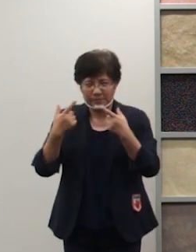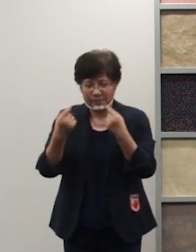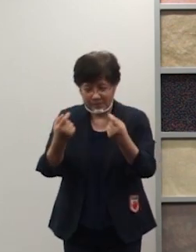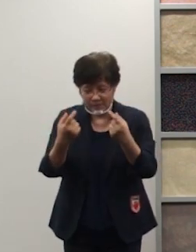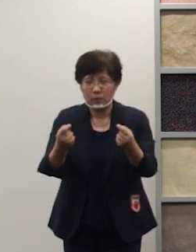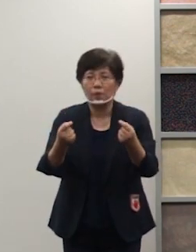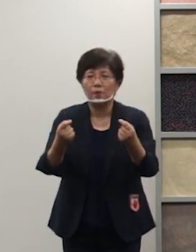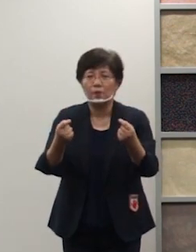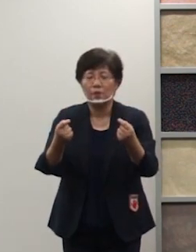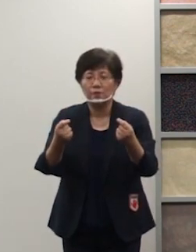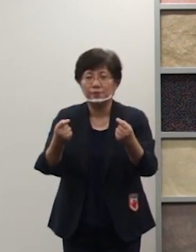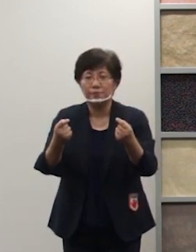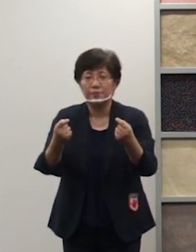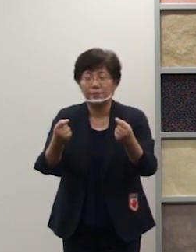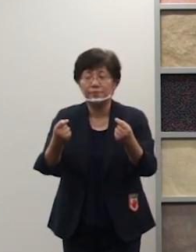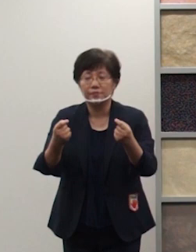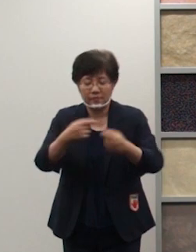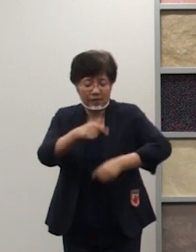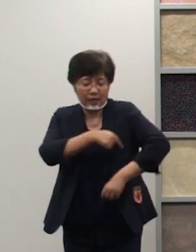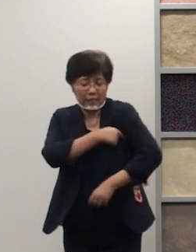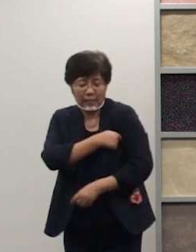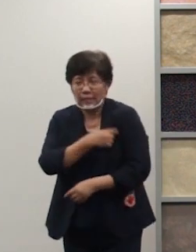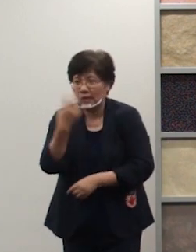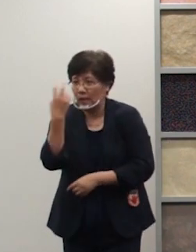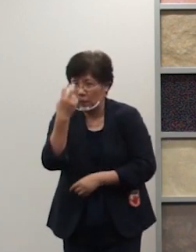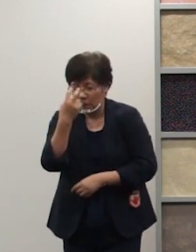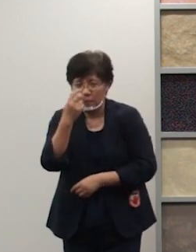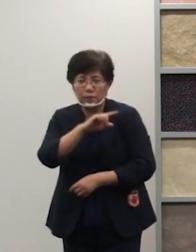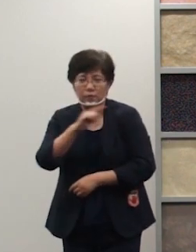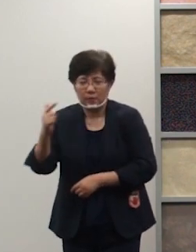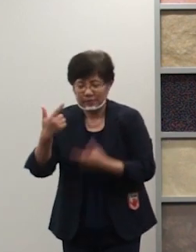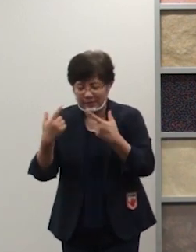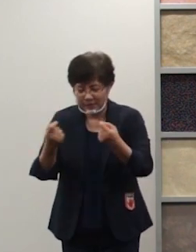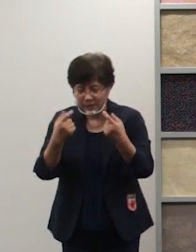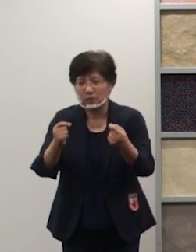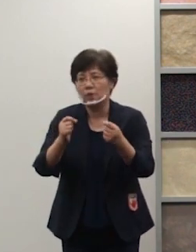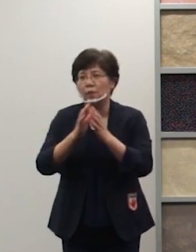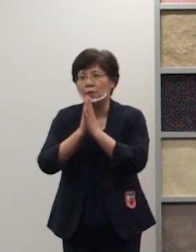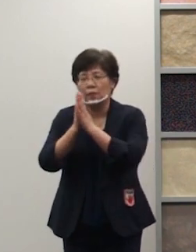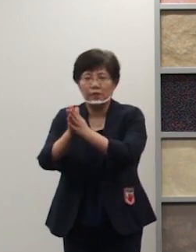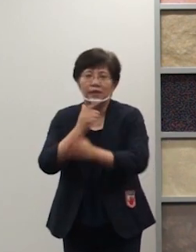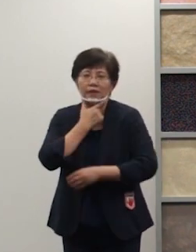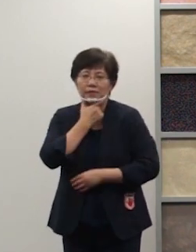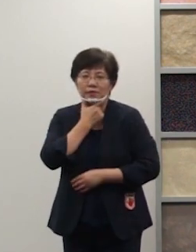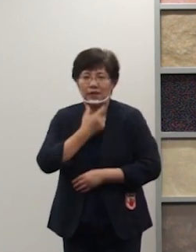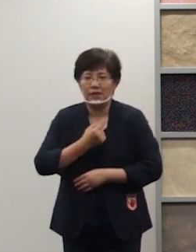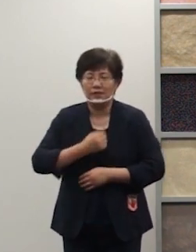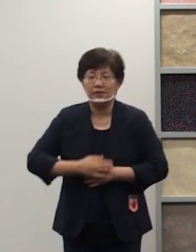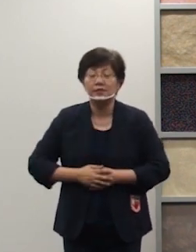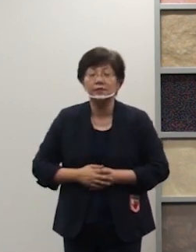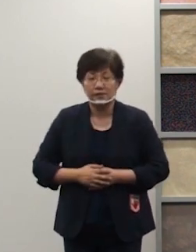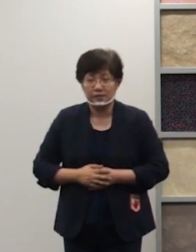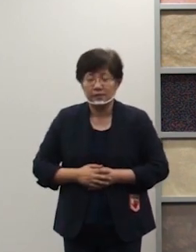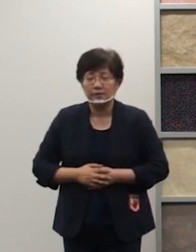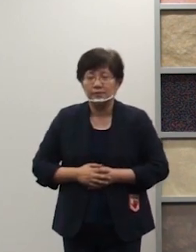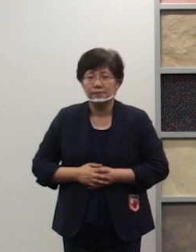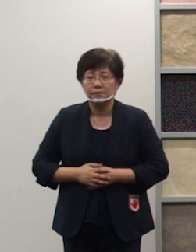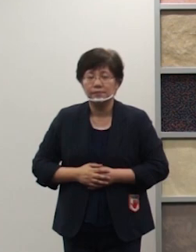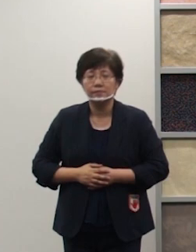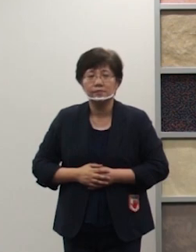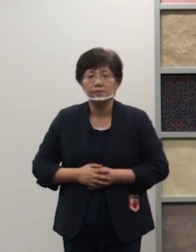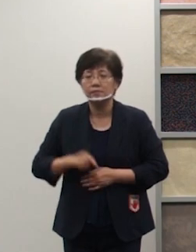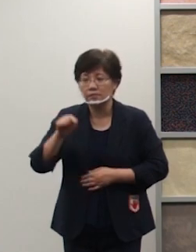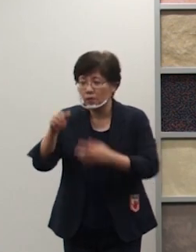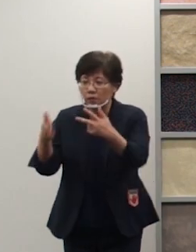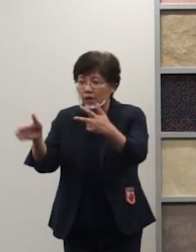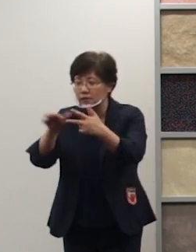あるいは検温などを徹底をしていただきたく思います。県といたしましては、これらの